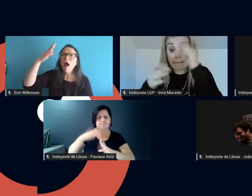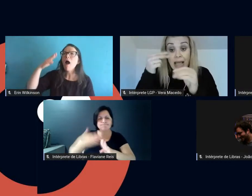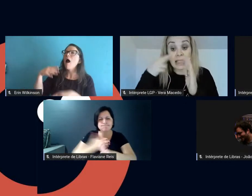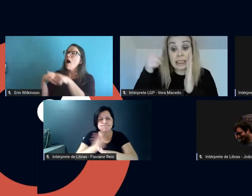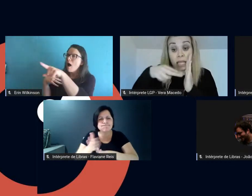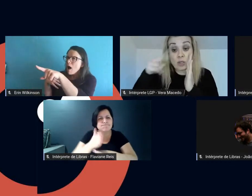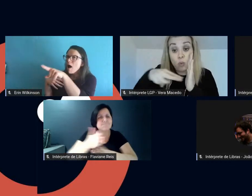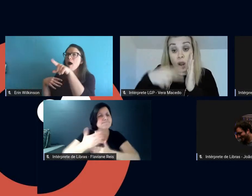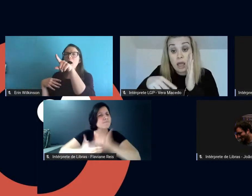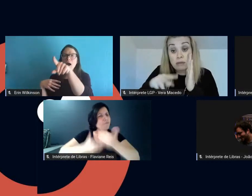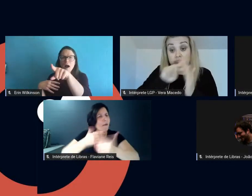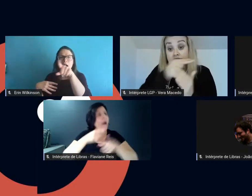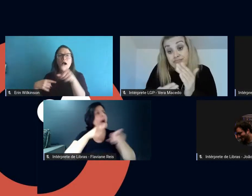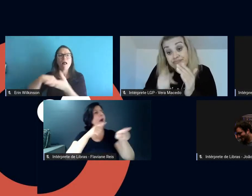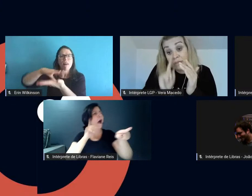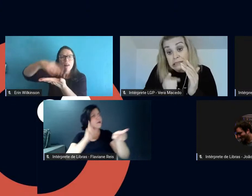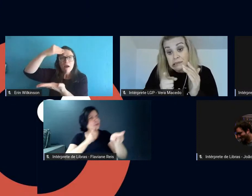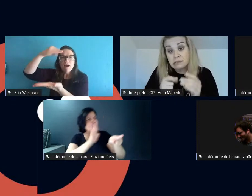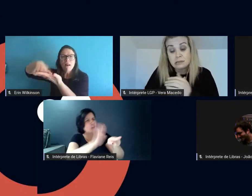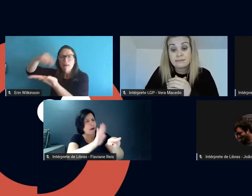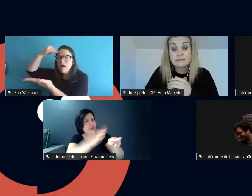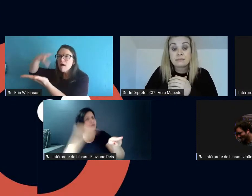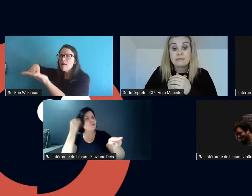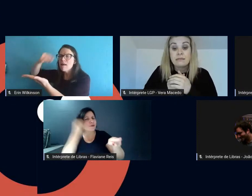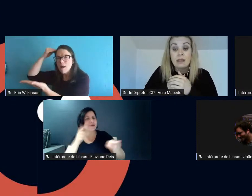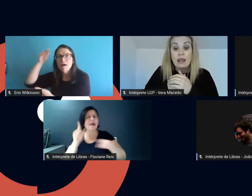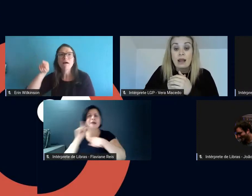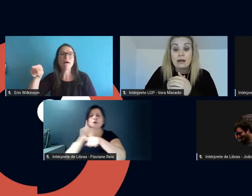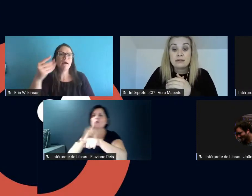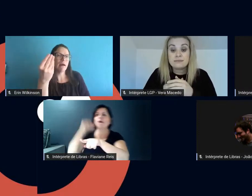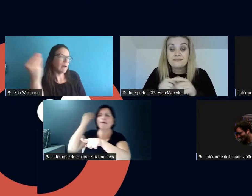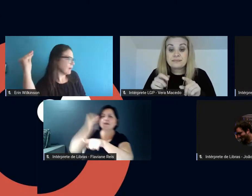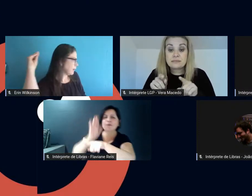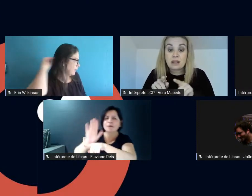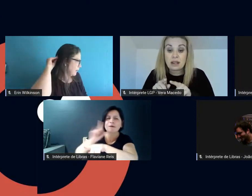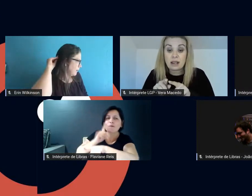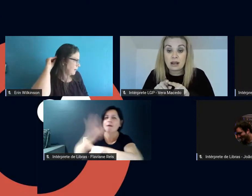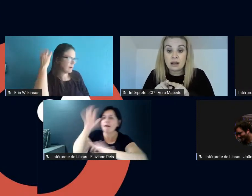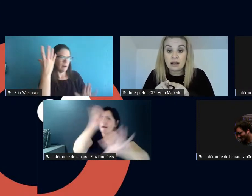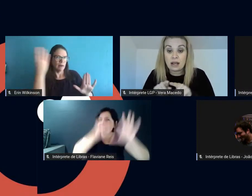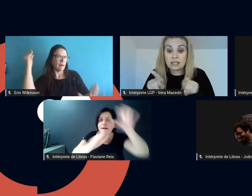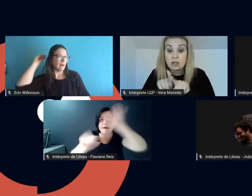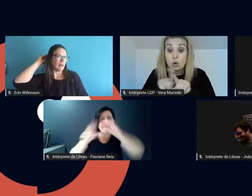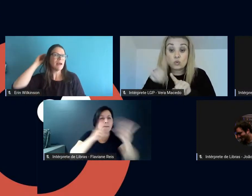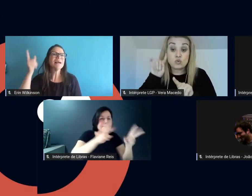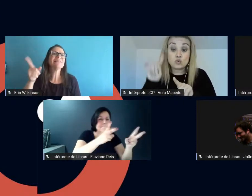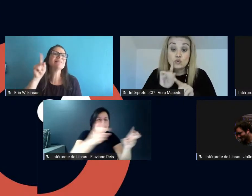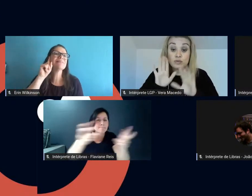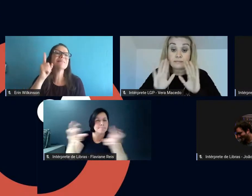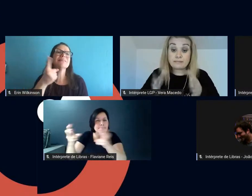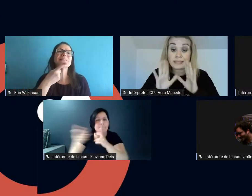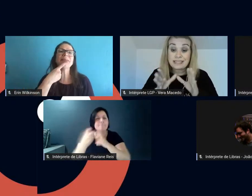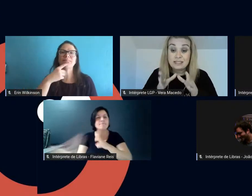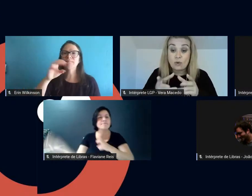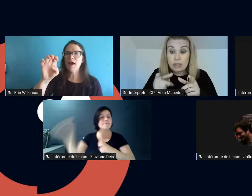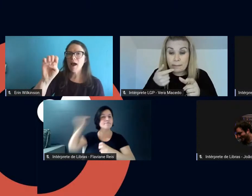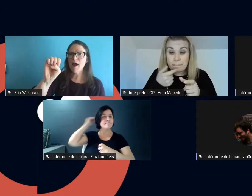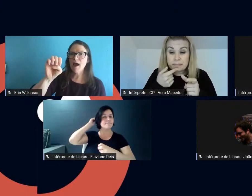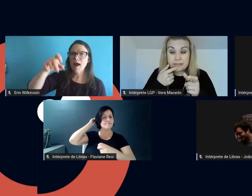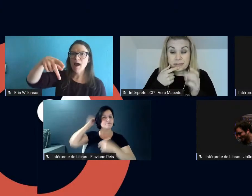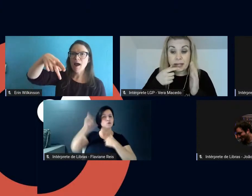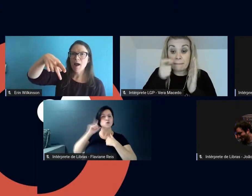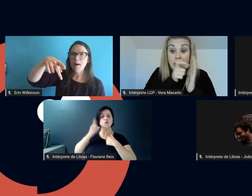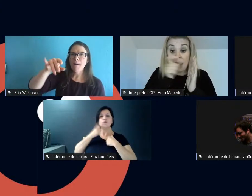eleitora. Então, a de que os surdos possam ter